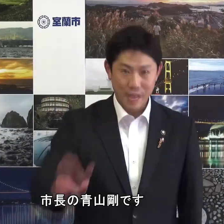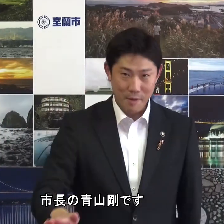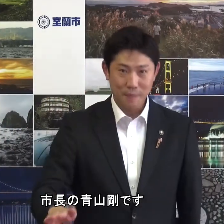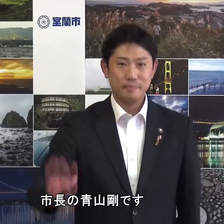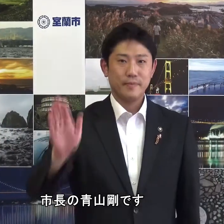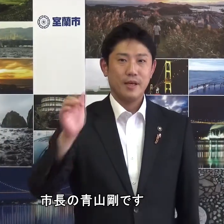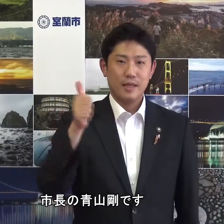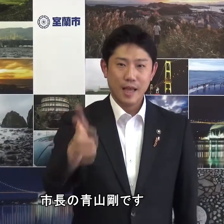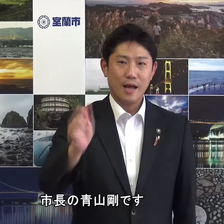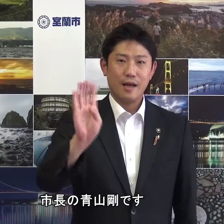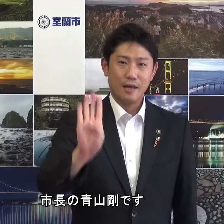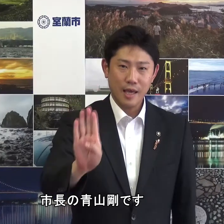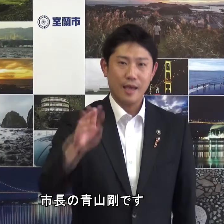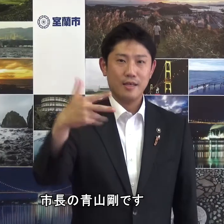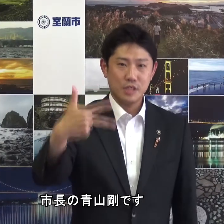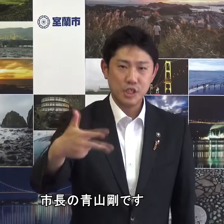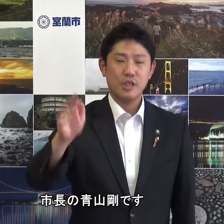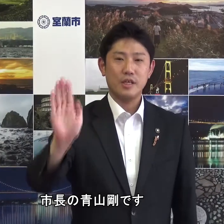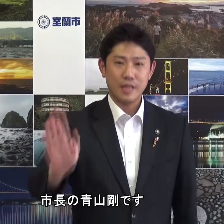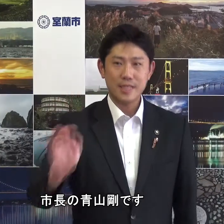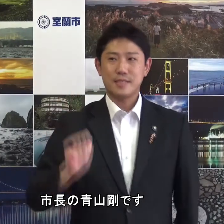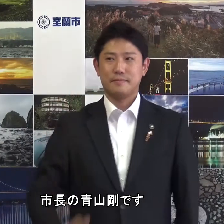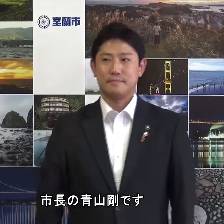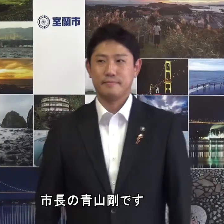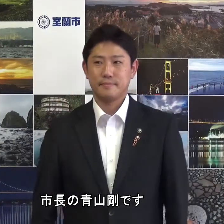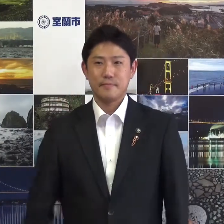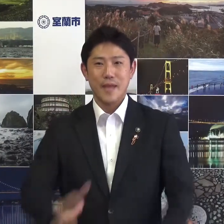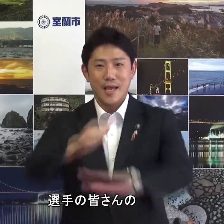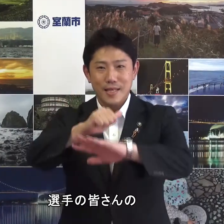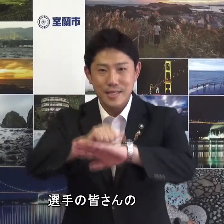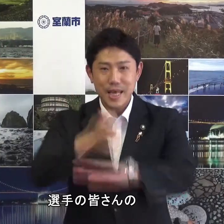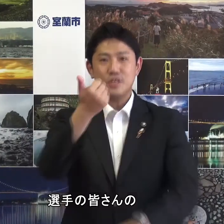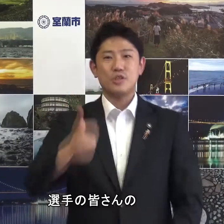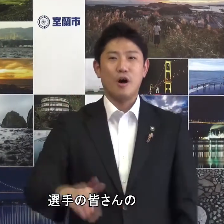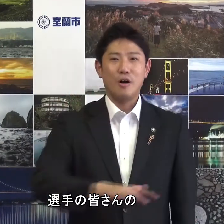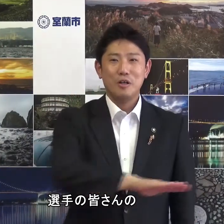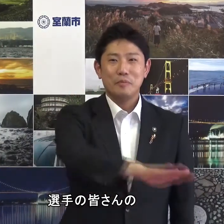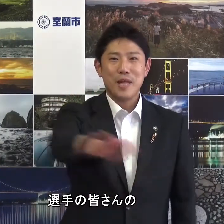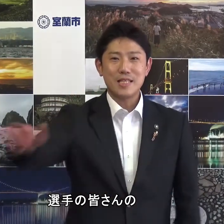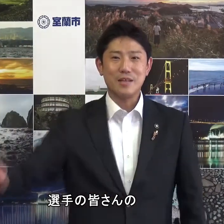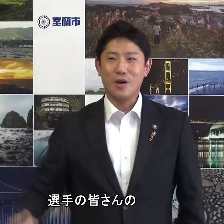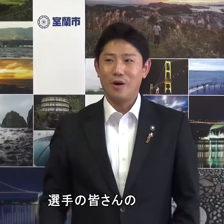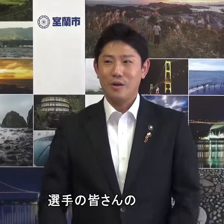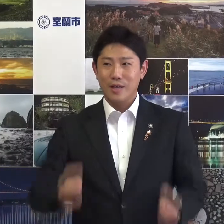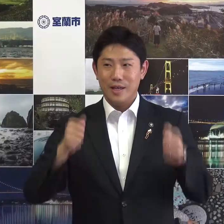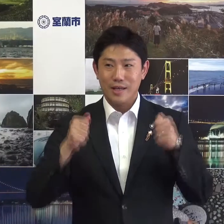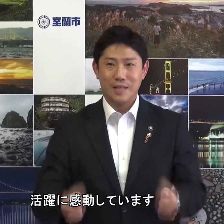山たけしです。選手の皆さんの活